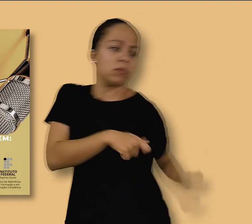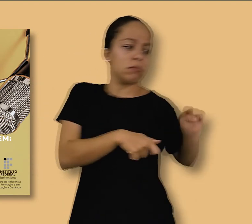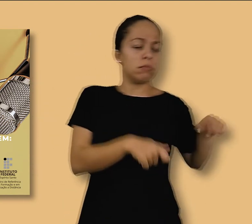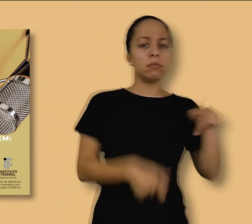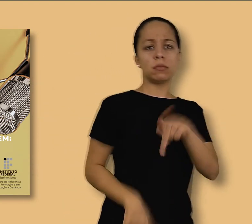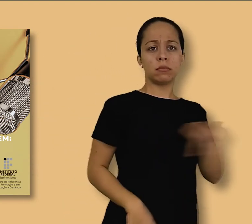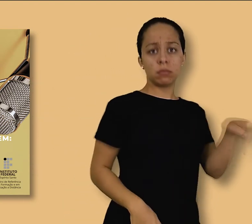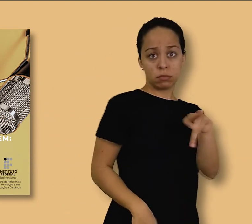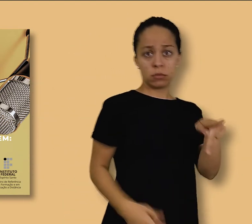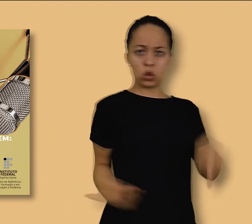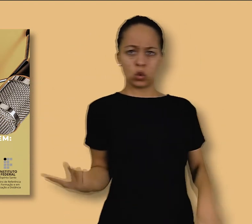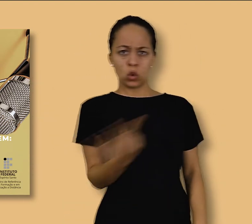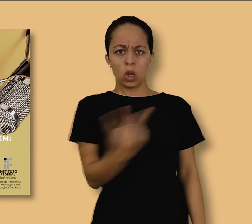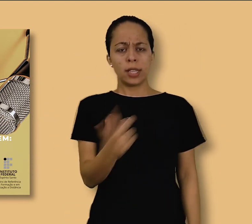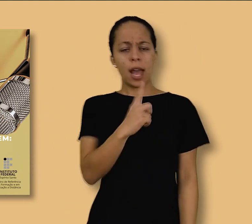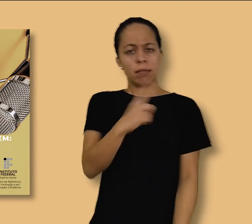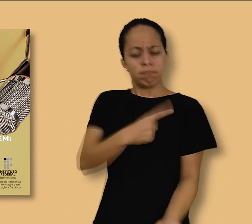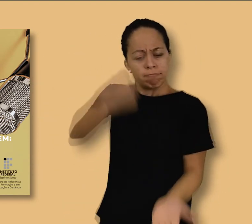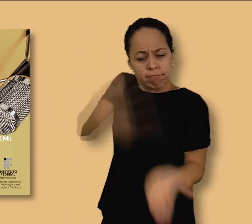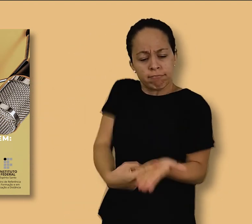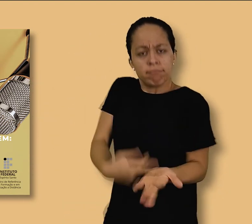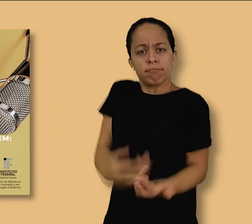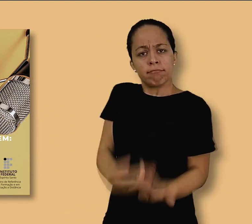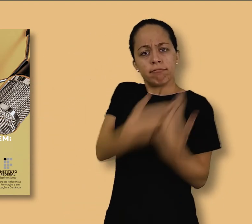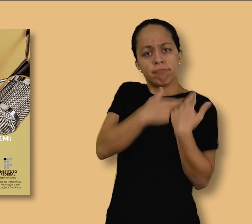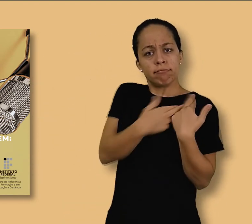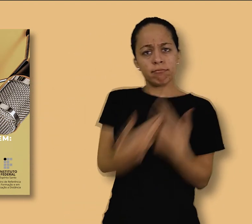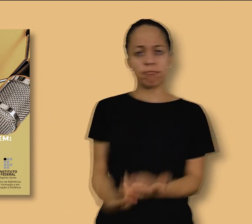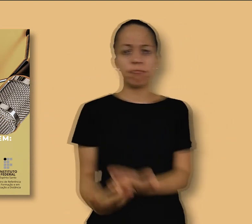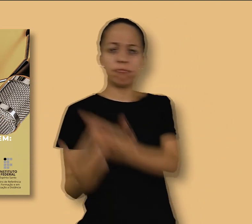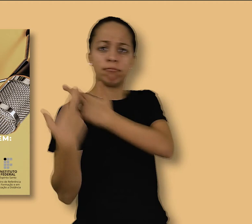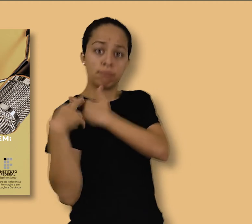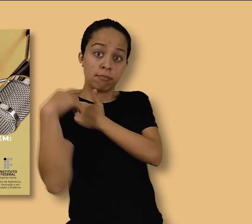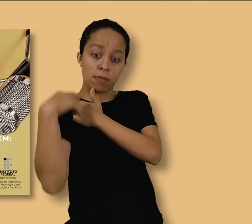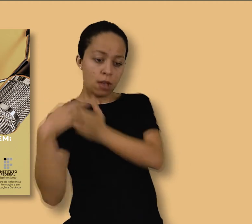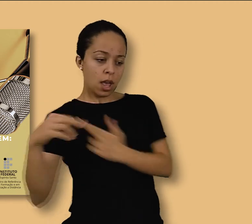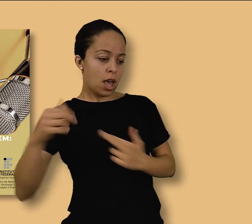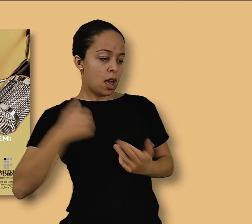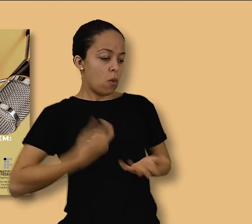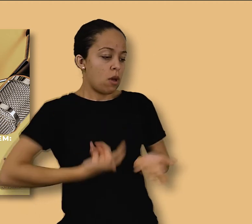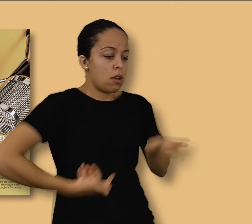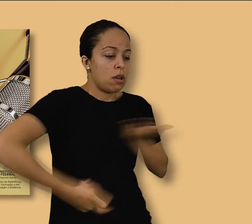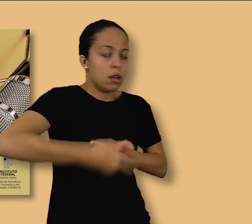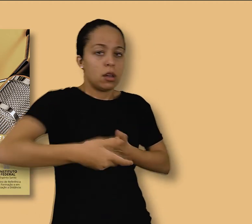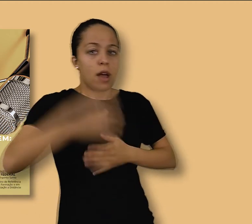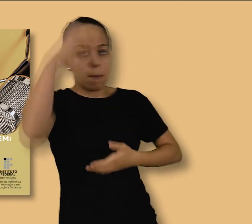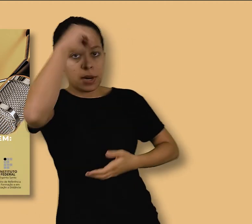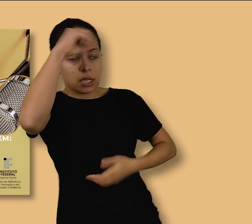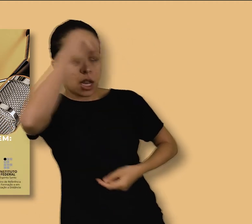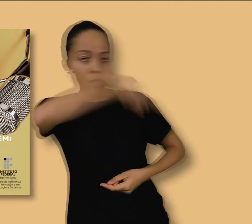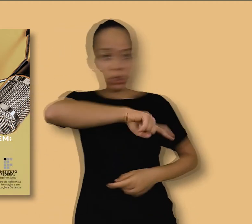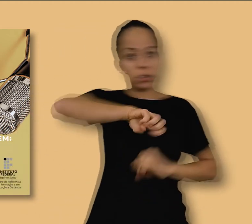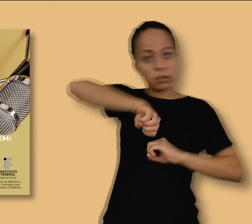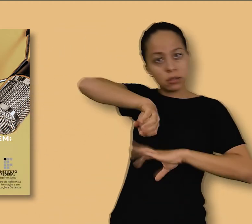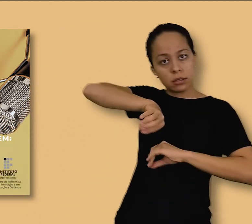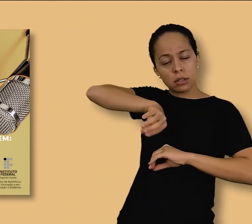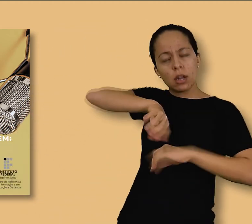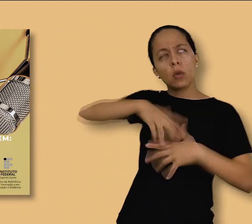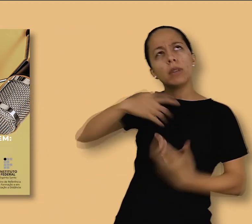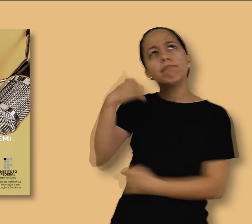professores com responsáveis por esse processo de ensino-aprendizagem como explicar